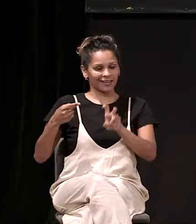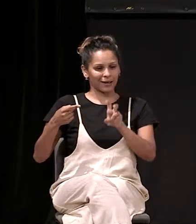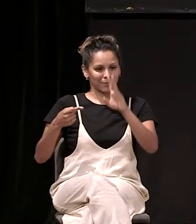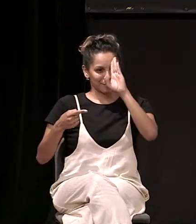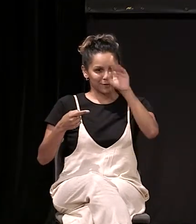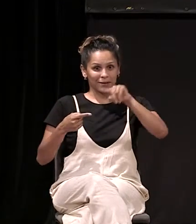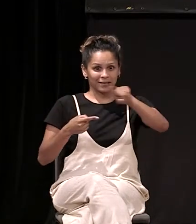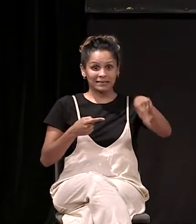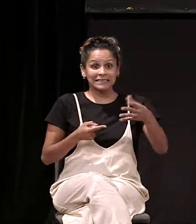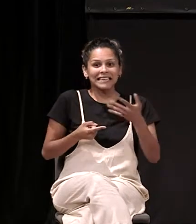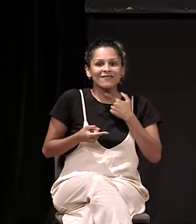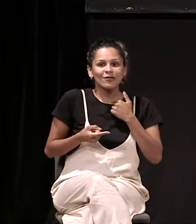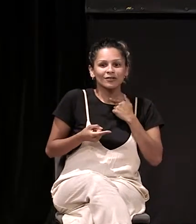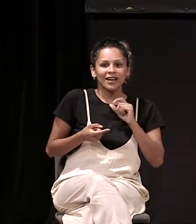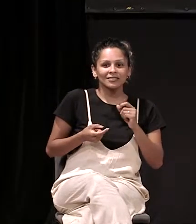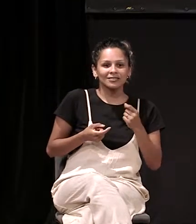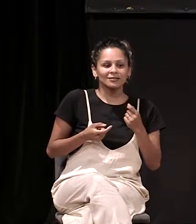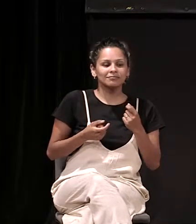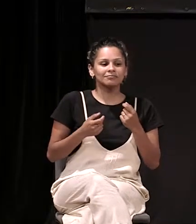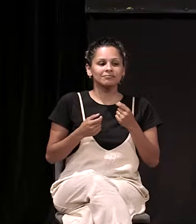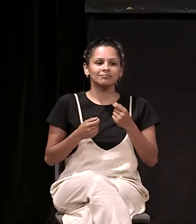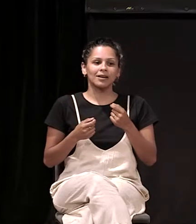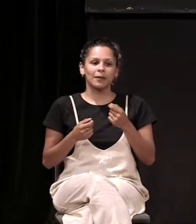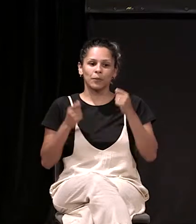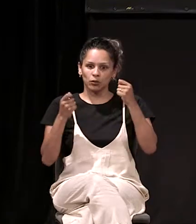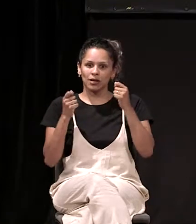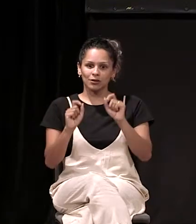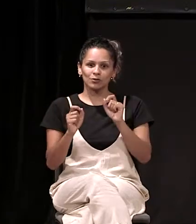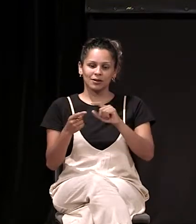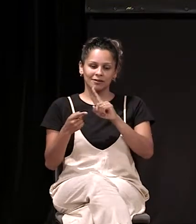e sobre o suicídio de adolescentes, a depressão.